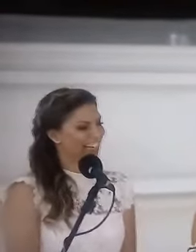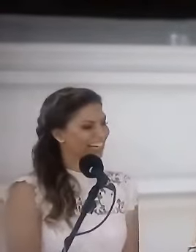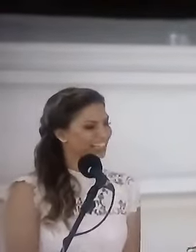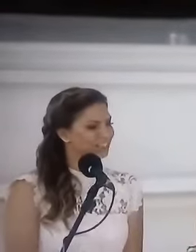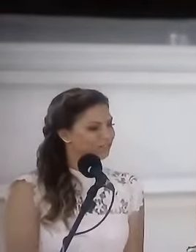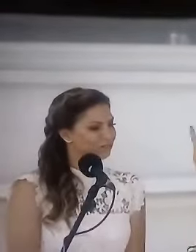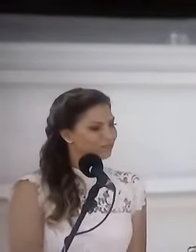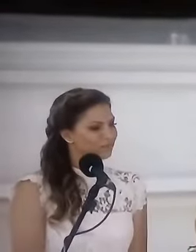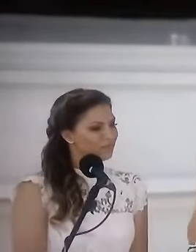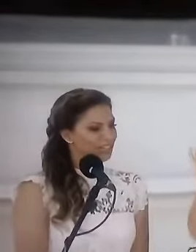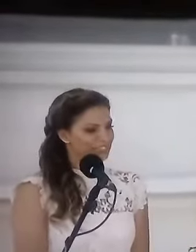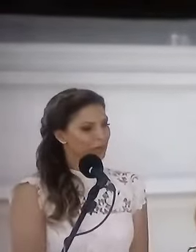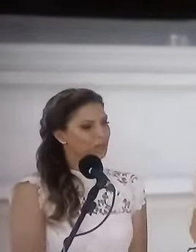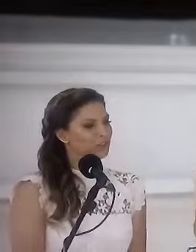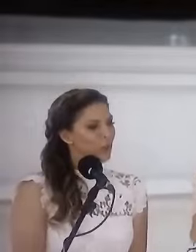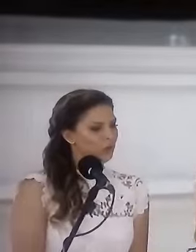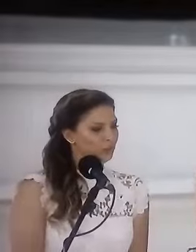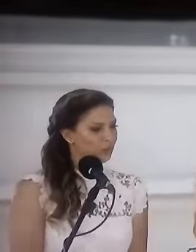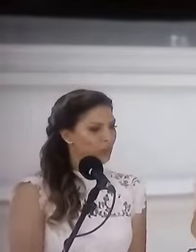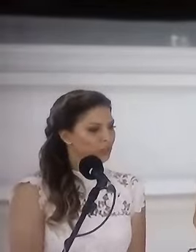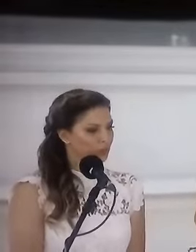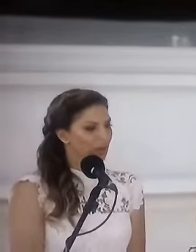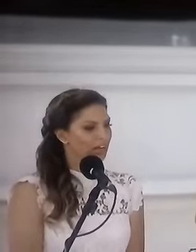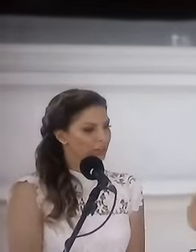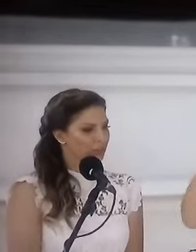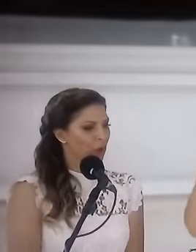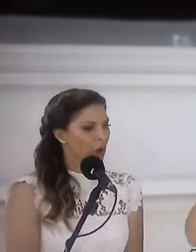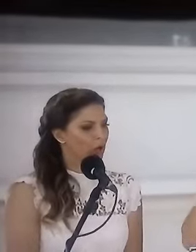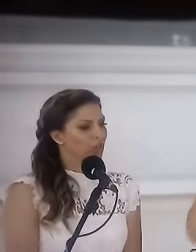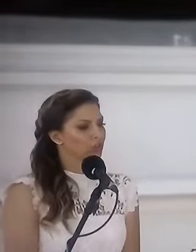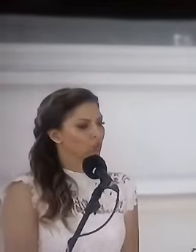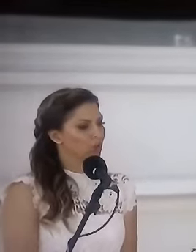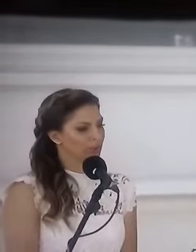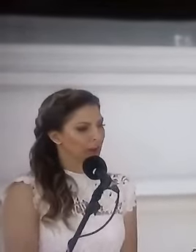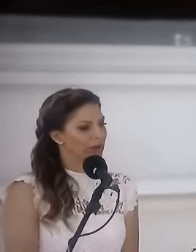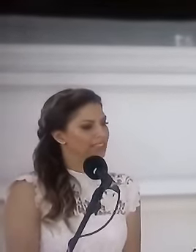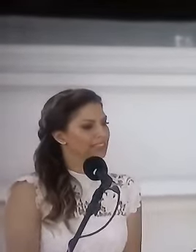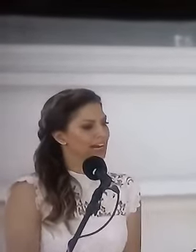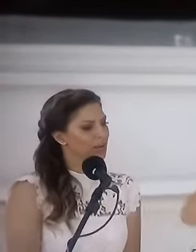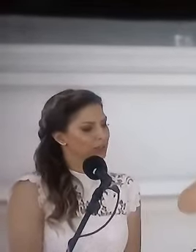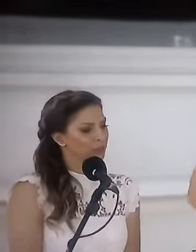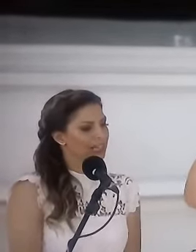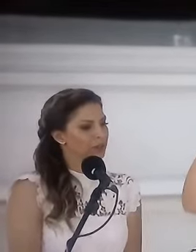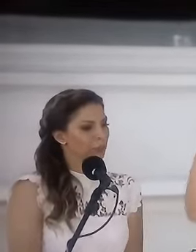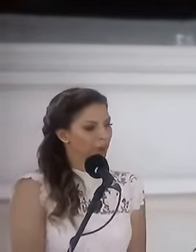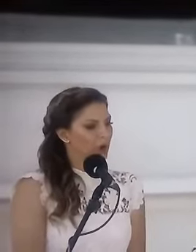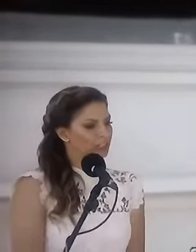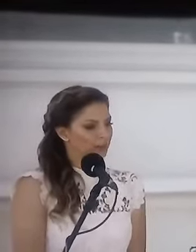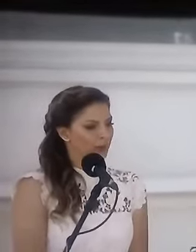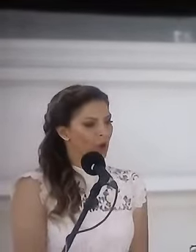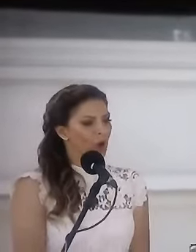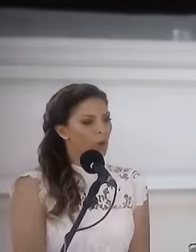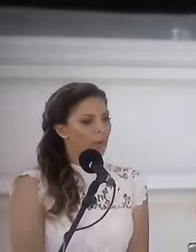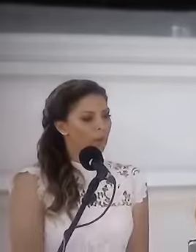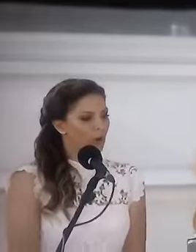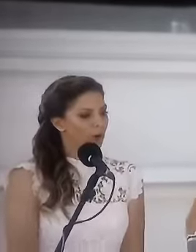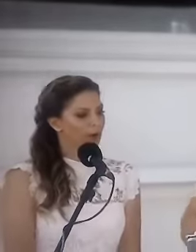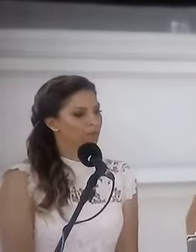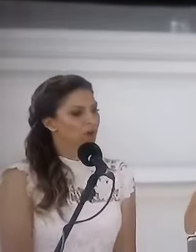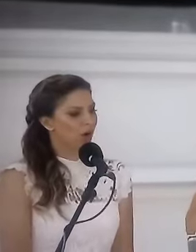do público, que gritava lá. Beijo. Ele deve ser emocionada também. De um lado só, juntos alcançaremos o Brasil próspero,